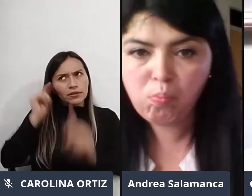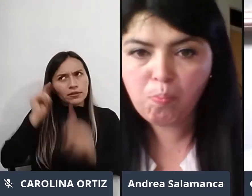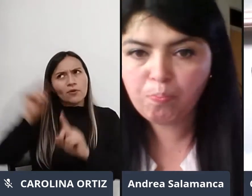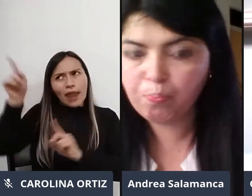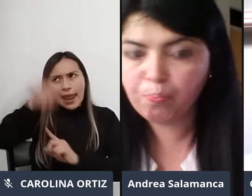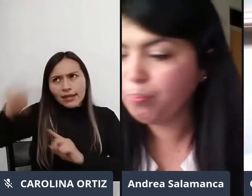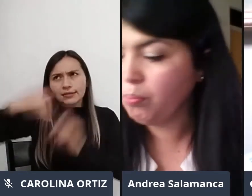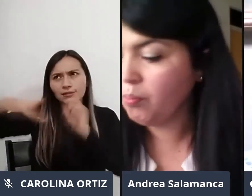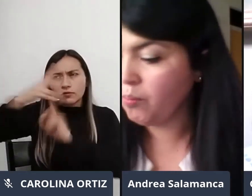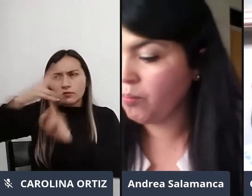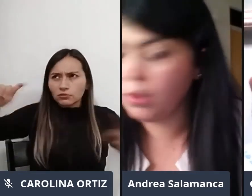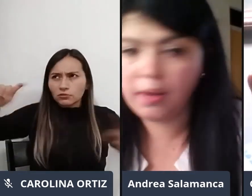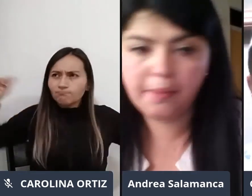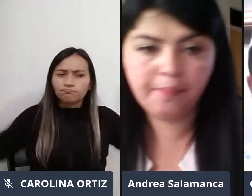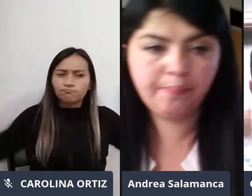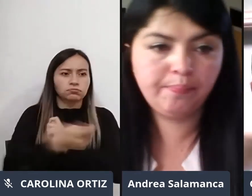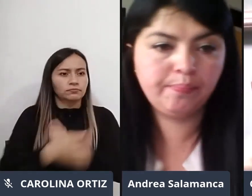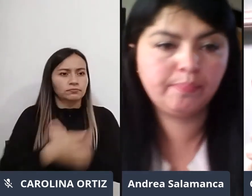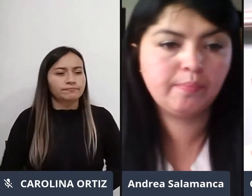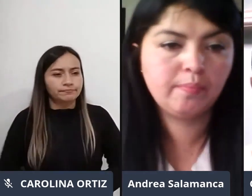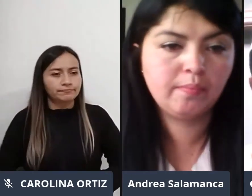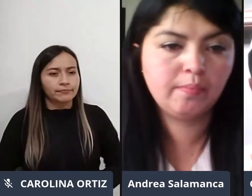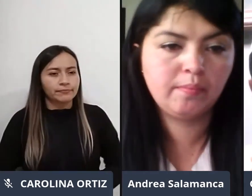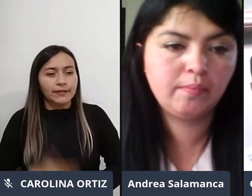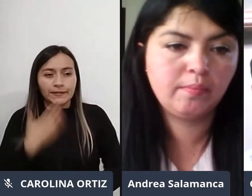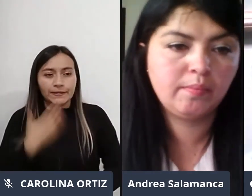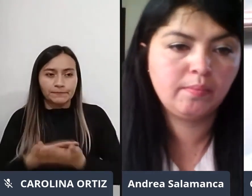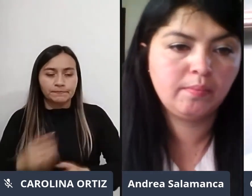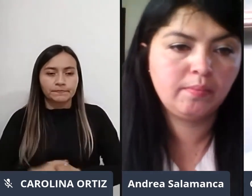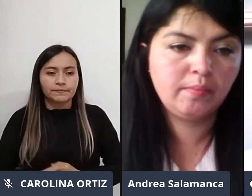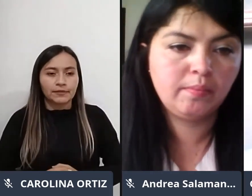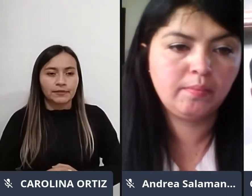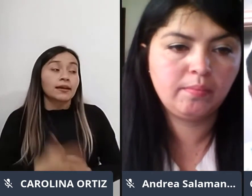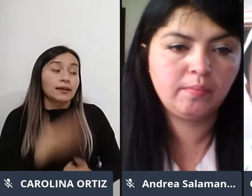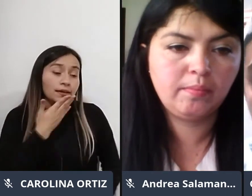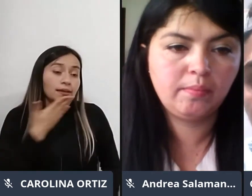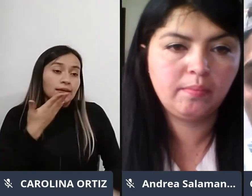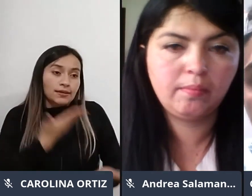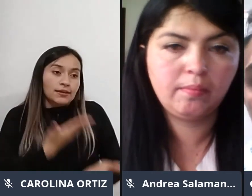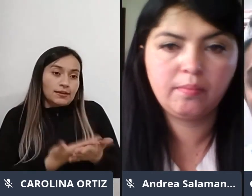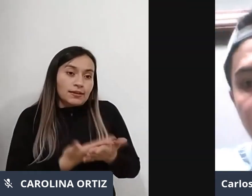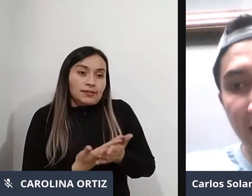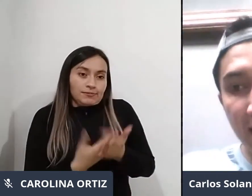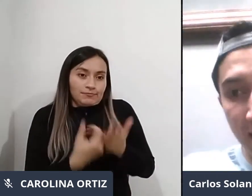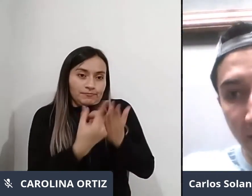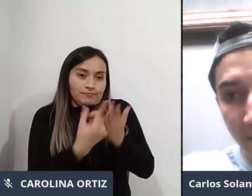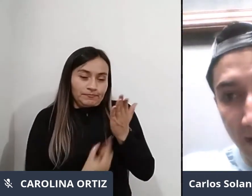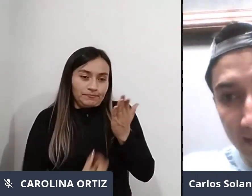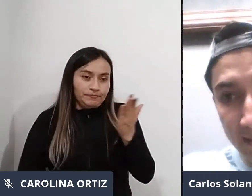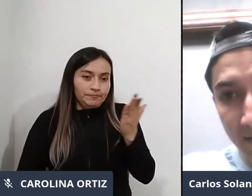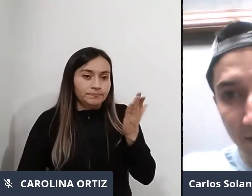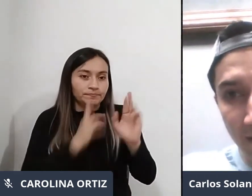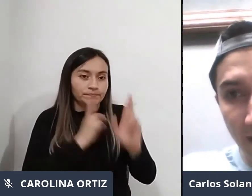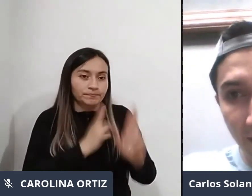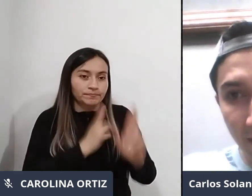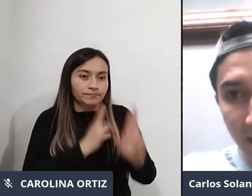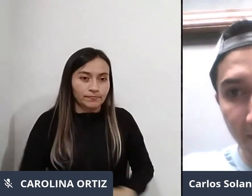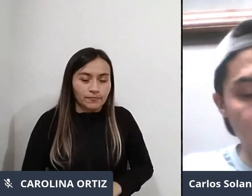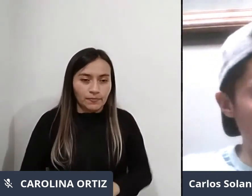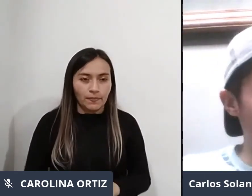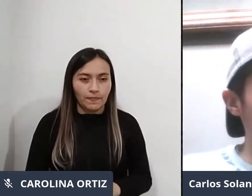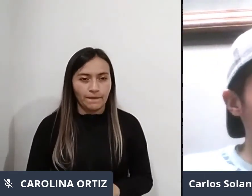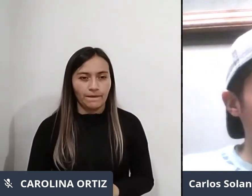Bueno, gracias a Vanessa y a Amelia por hacer esas preguntas que respondió Andrea. Tenemos ya también varias. Estamos